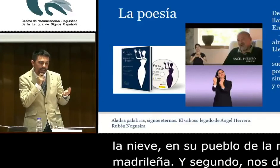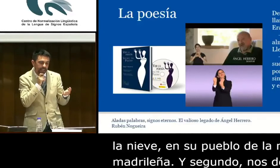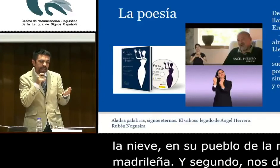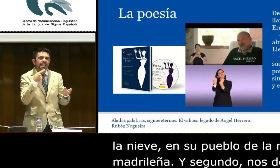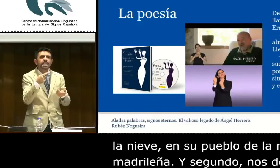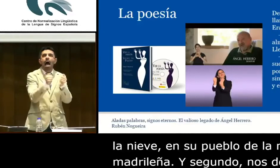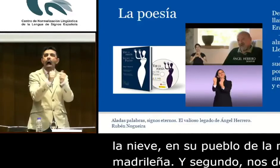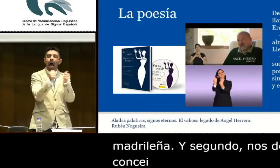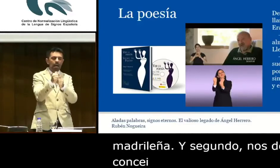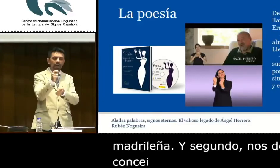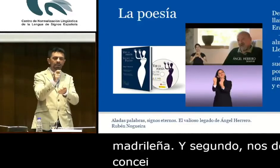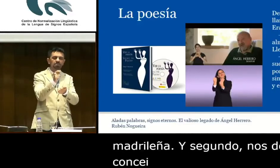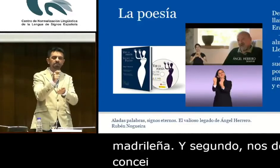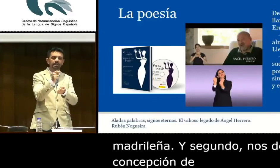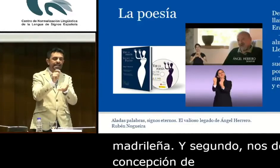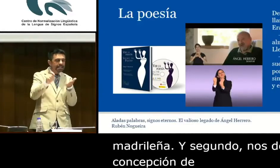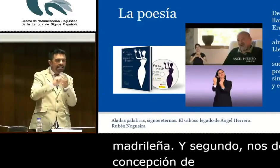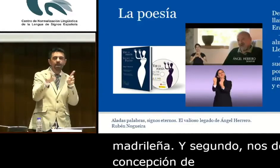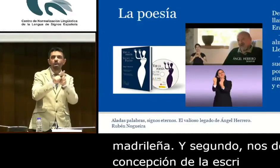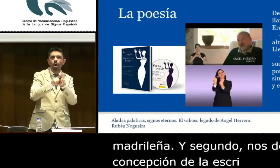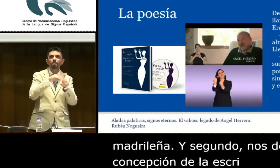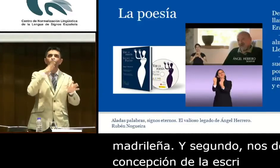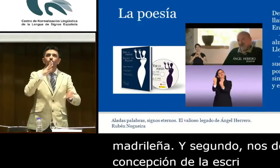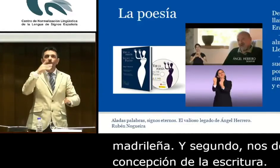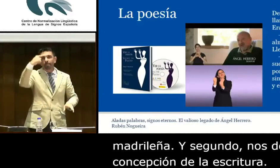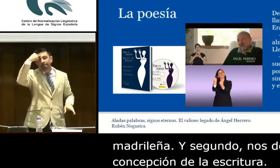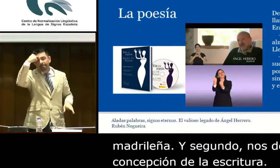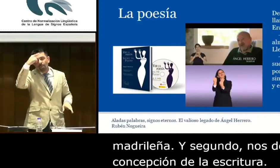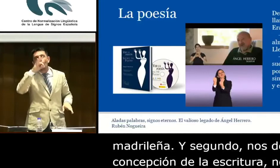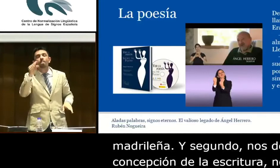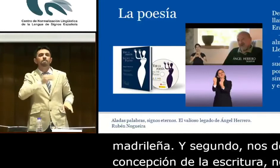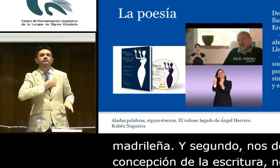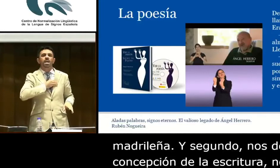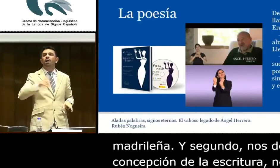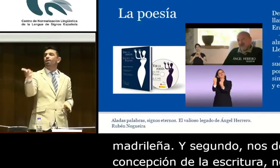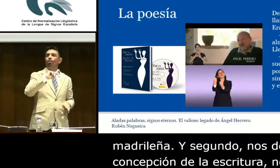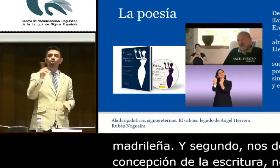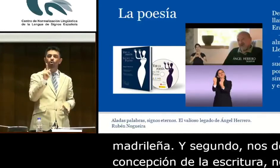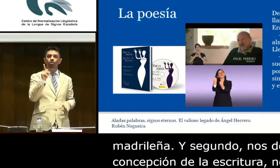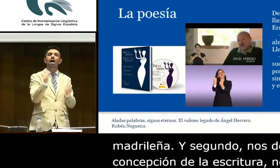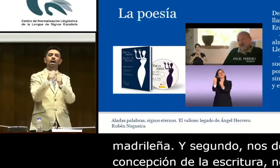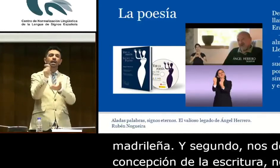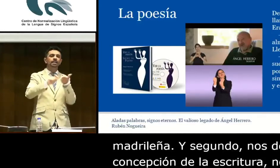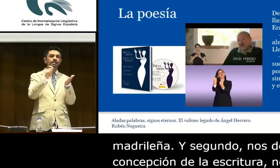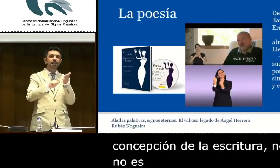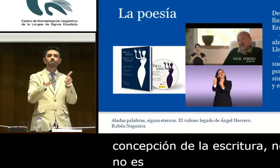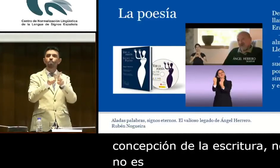diciéndonos que no escribe desde la pena o la melancolía, sino desde el deseo,